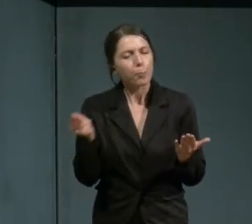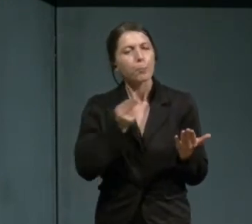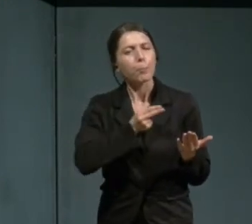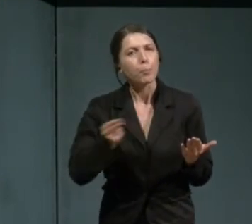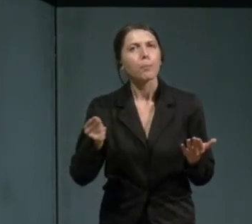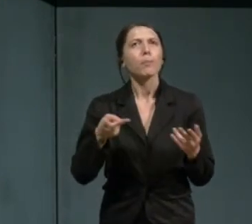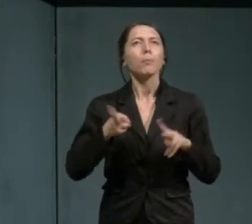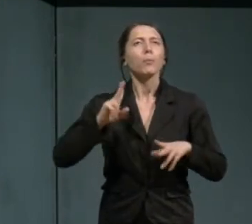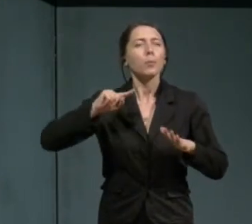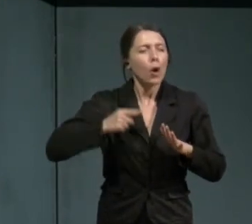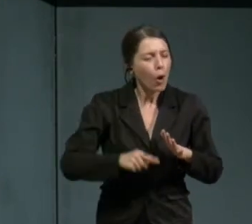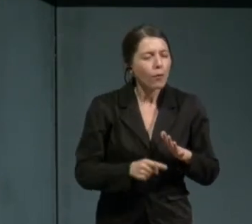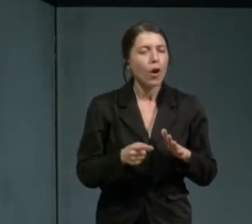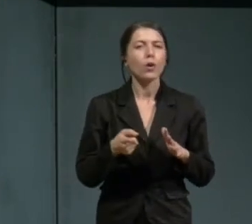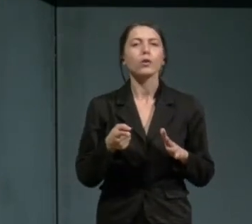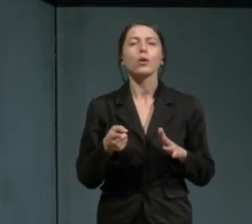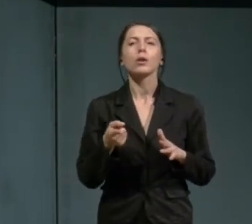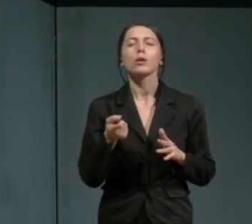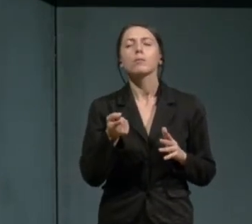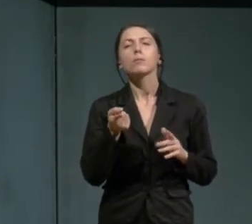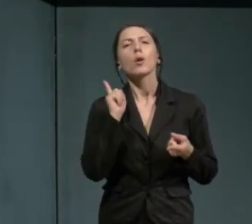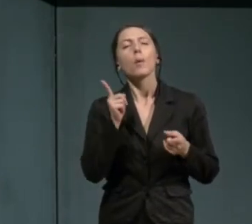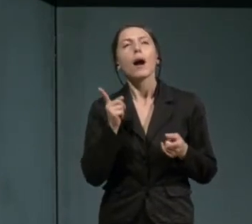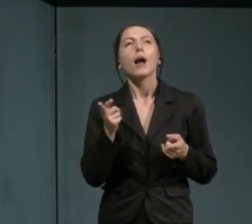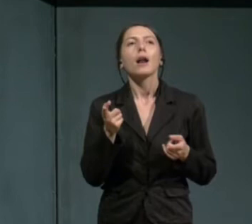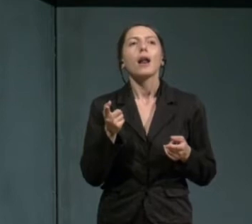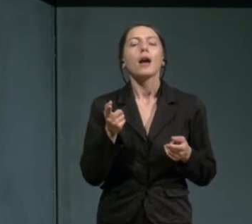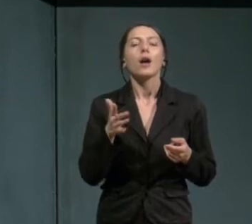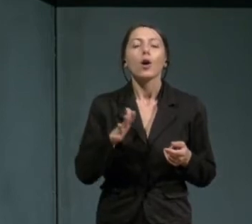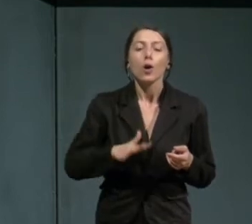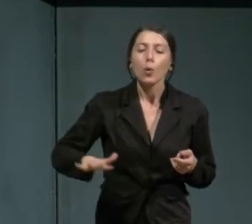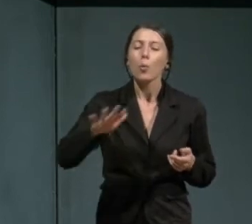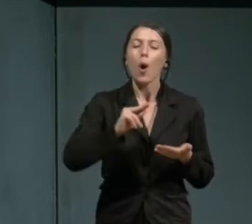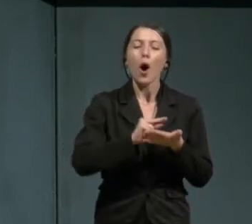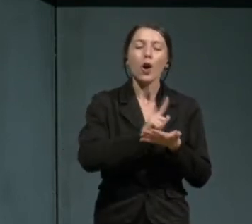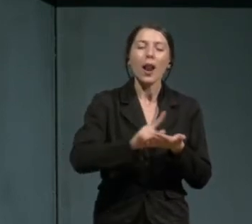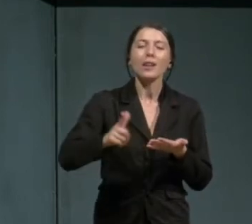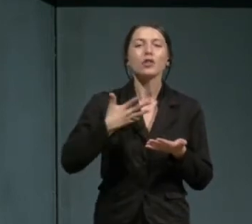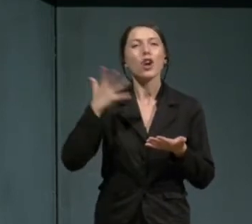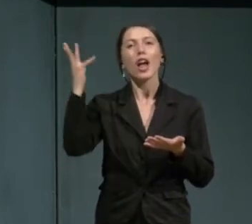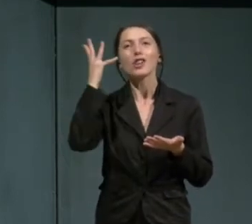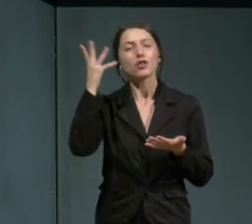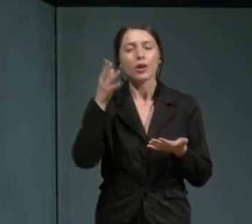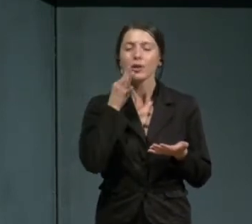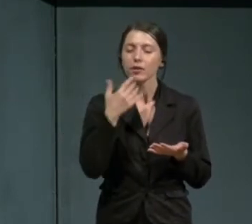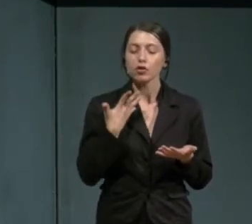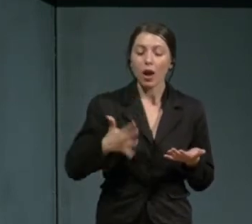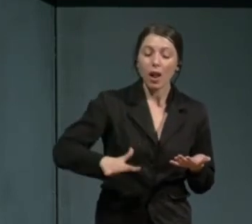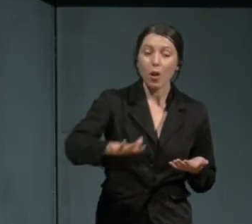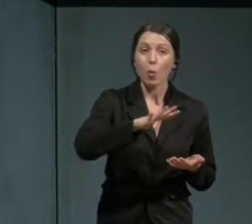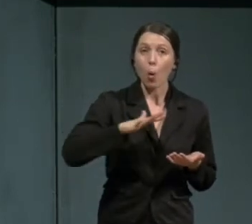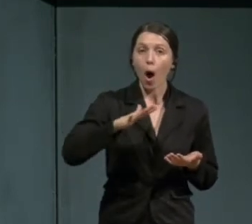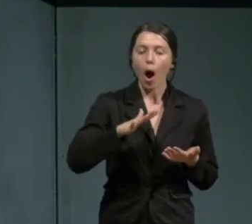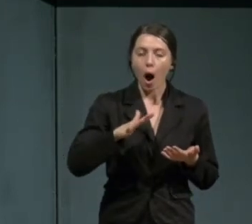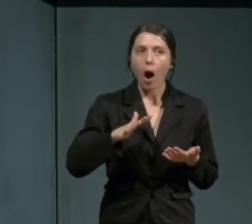maniera profonda sul diciamo il genio del luogo della letteratura ci sono luoghi che possono portare al